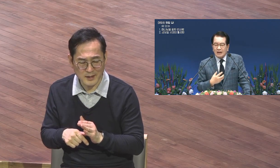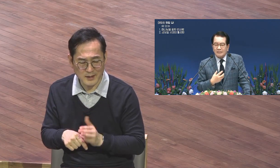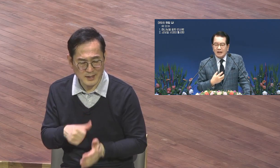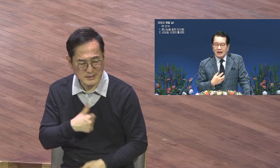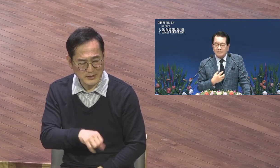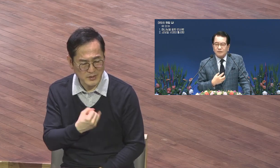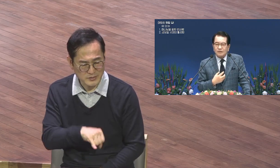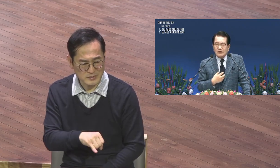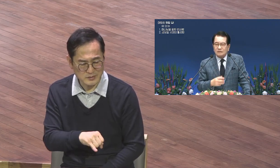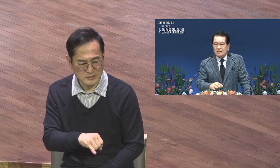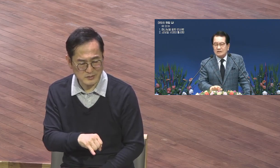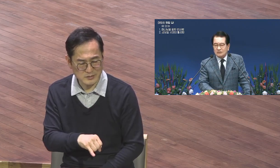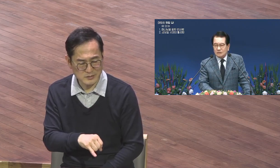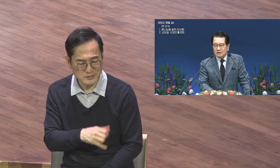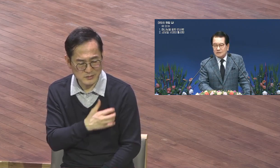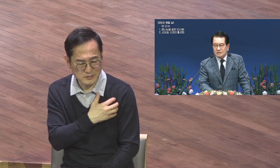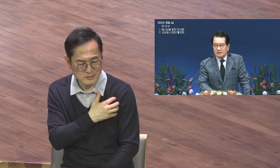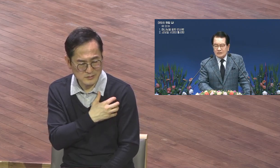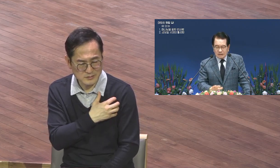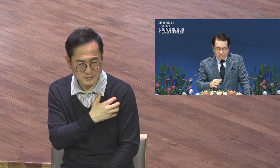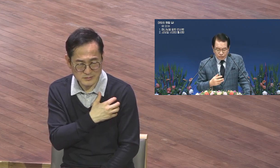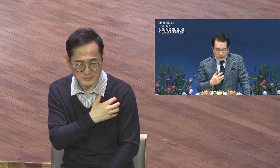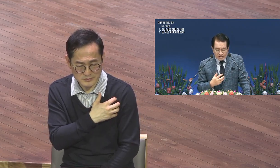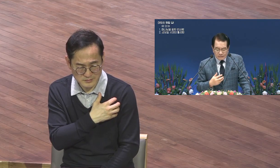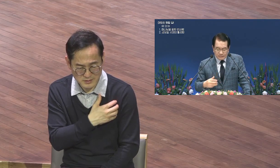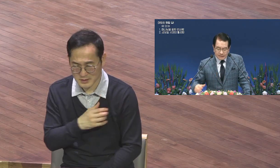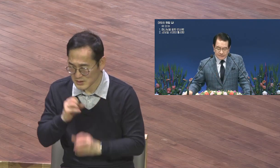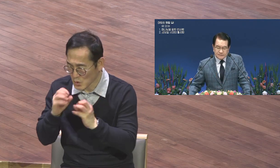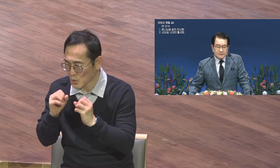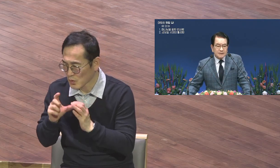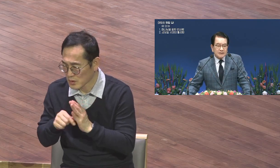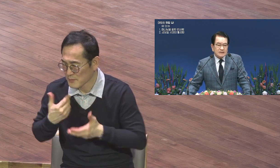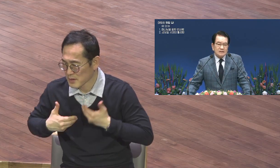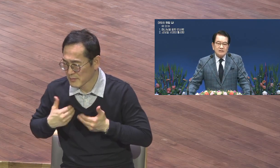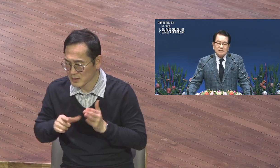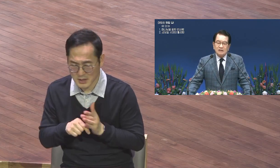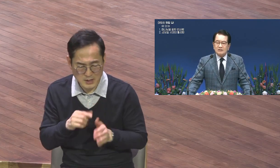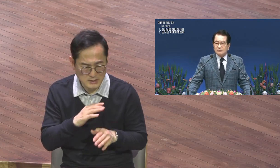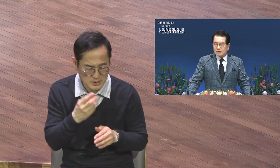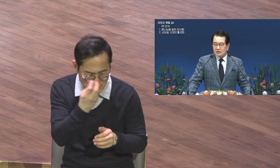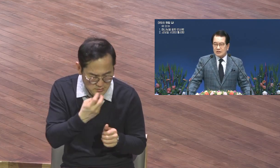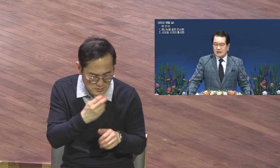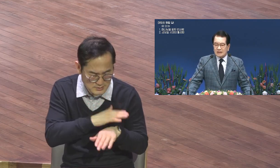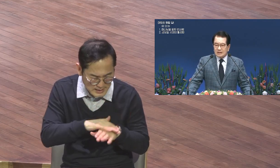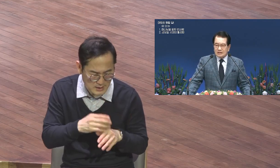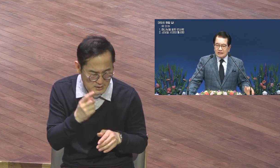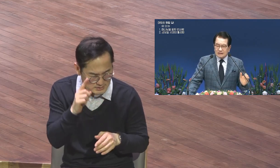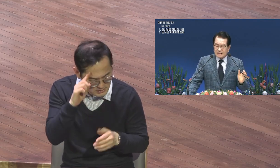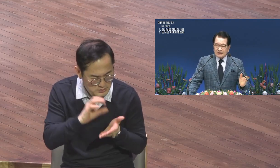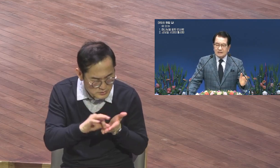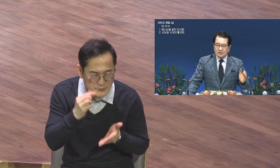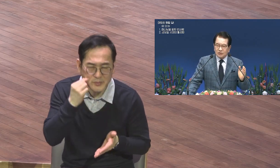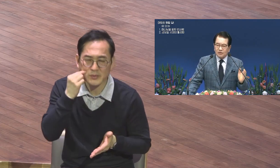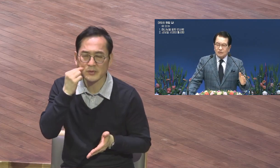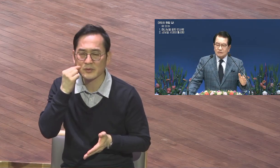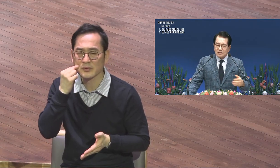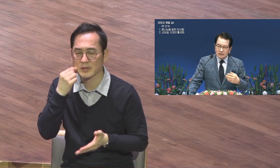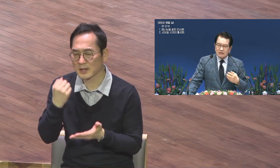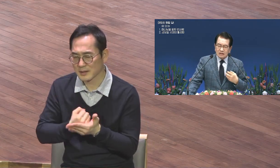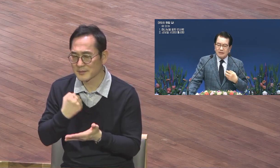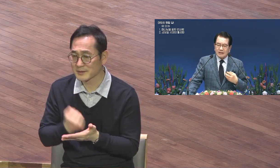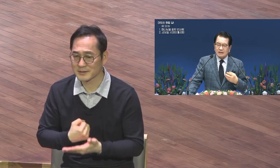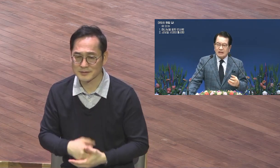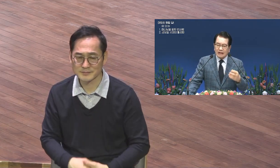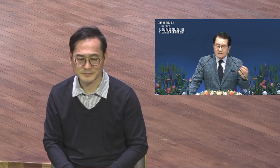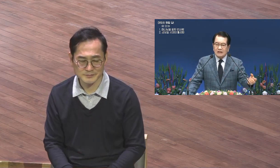내 마음에 아픔을 가지고 하는 설교에 너무 가슴이 아파. 자녀들 어렸을부터 이렇게 체계적인 교육을